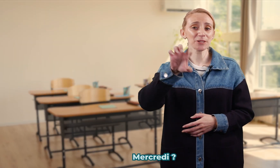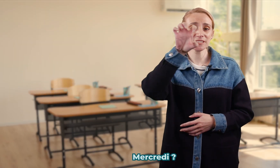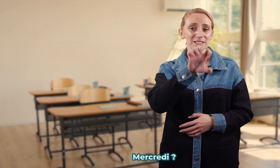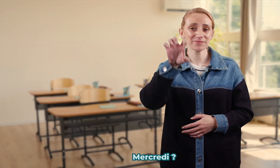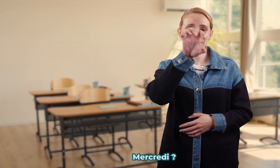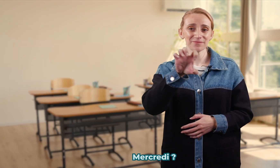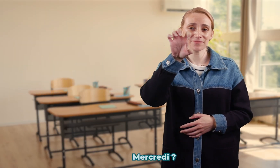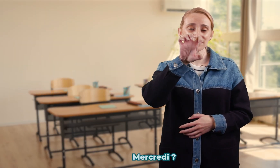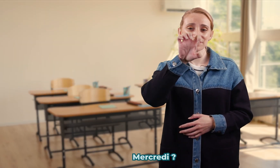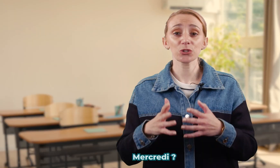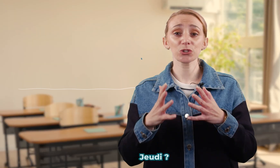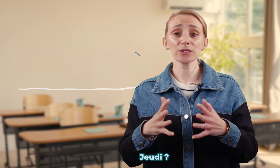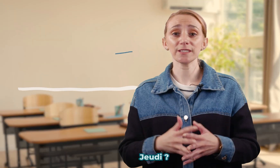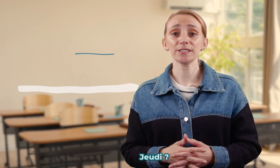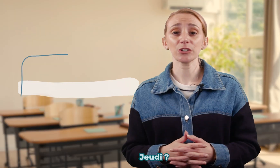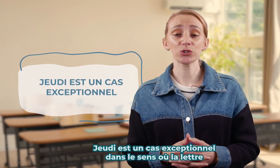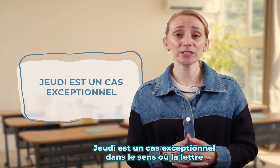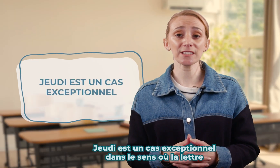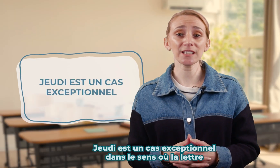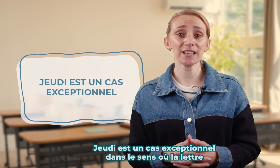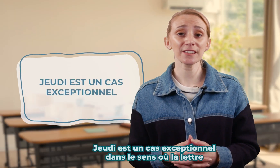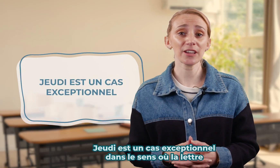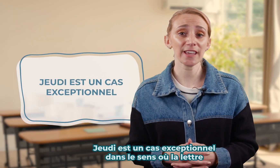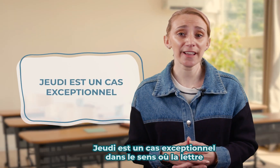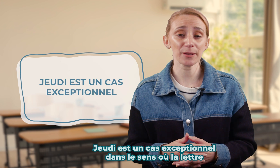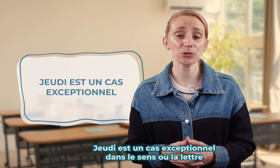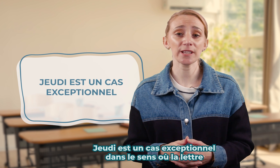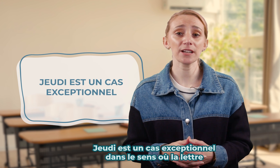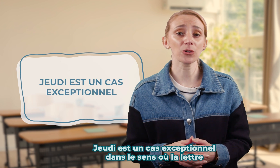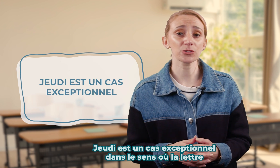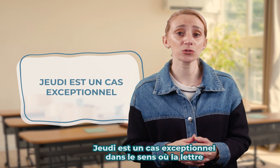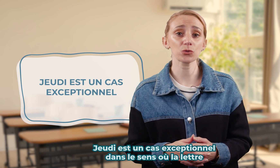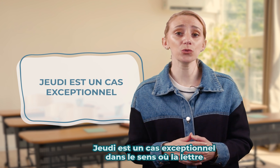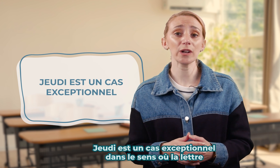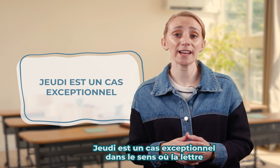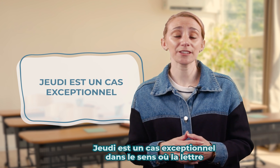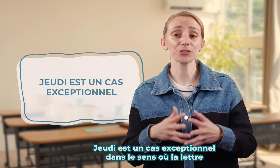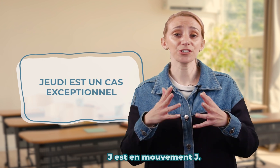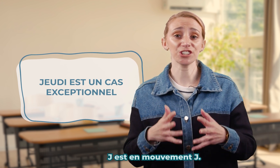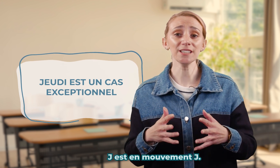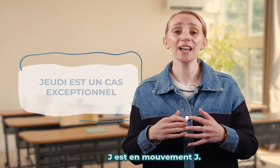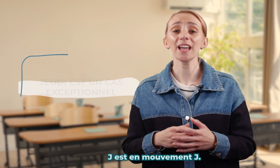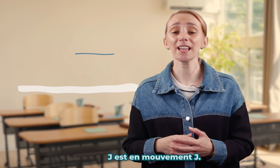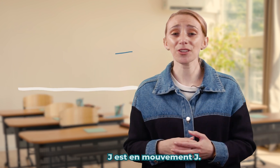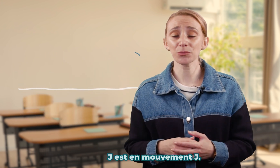Mercredi. Jeudi. Jeudi est un cas exceptionnel dans le sens où la lettre J est en